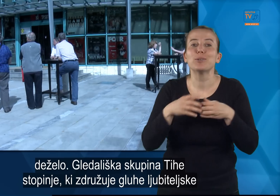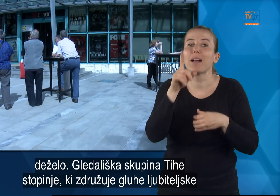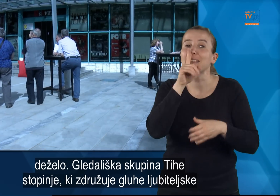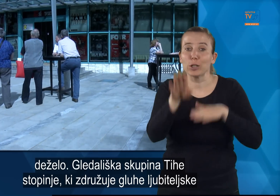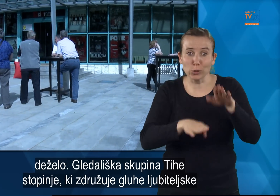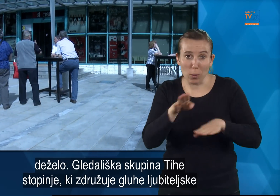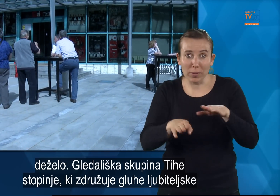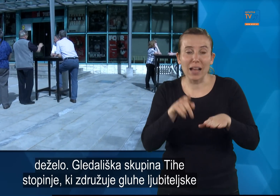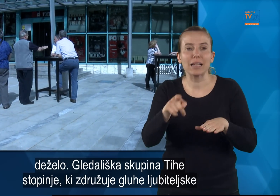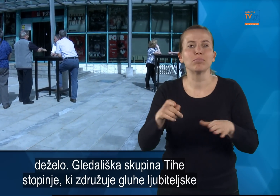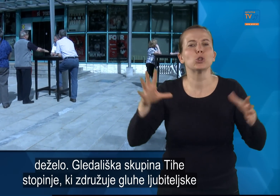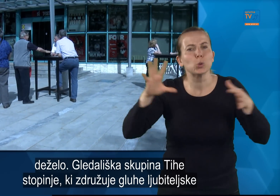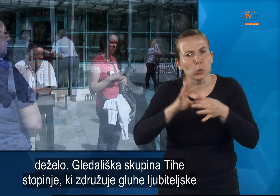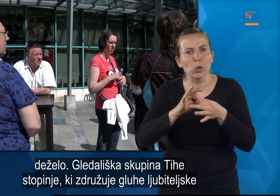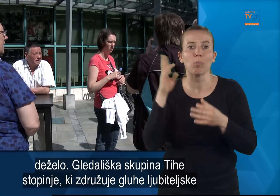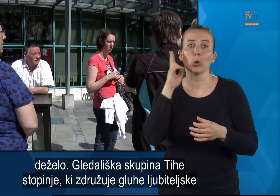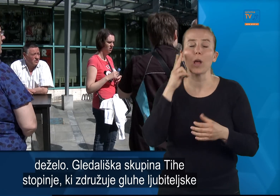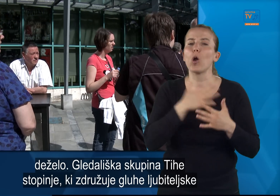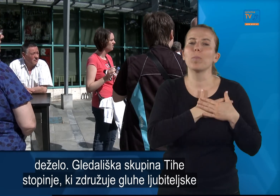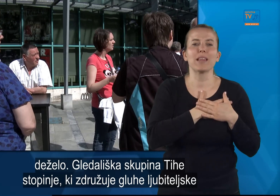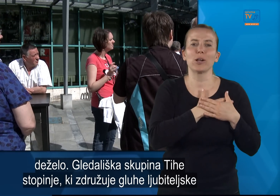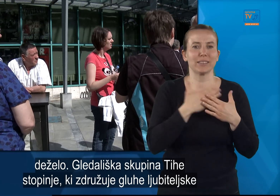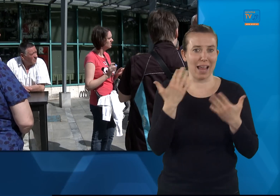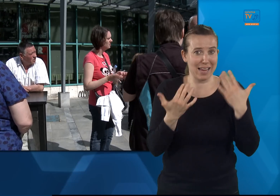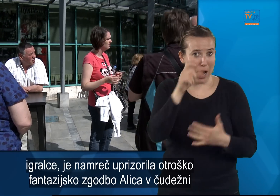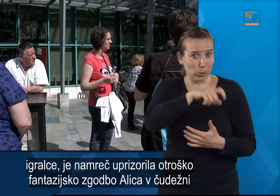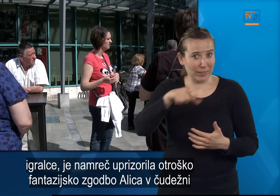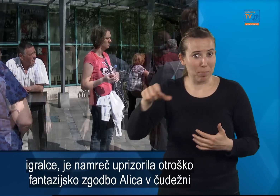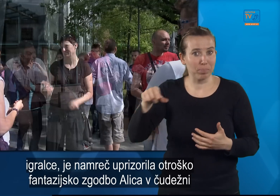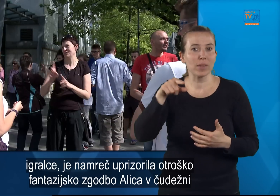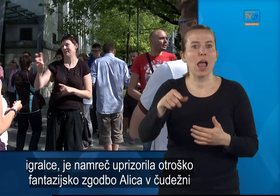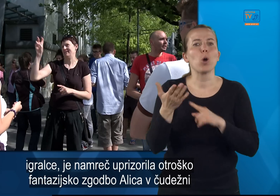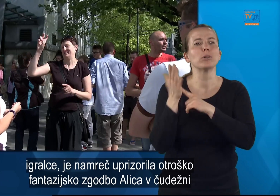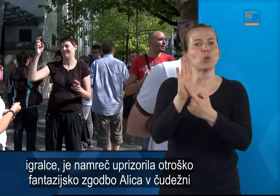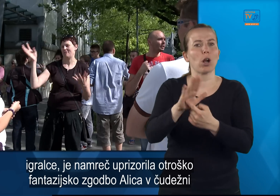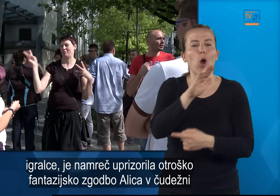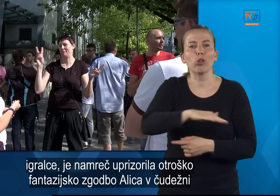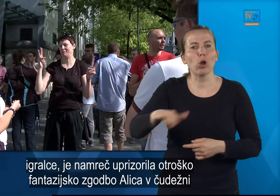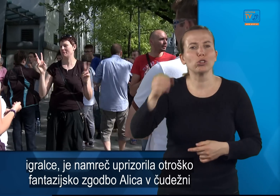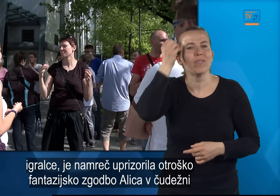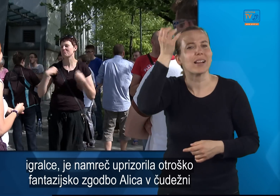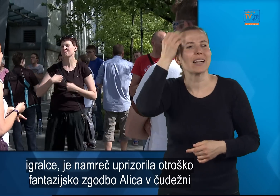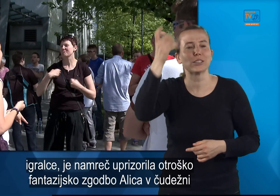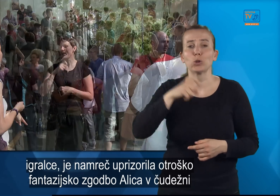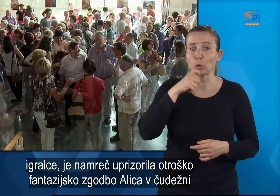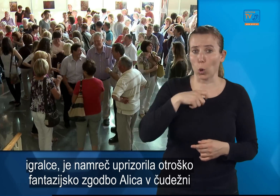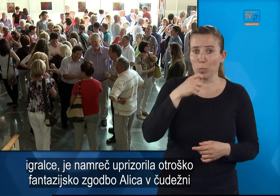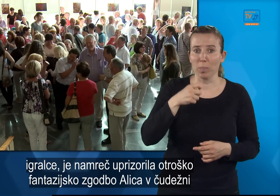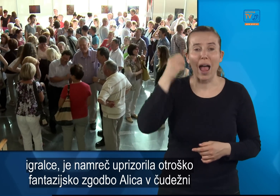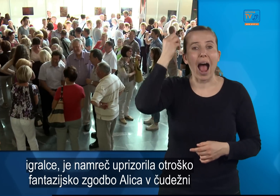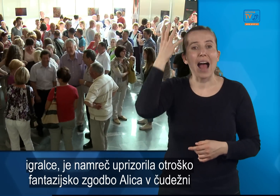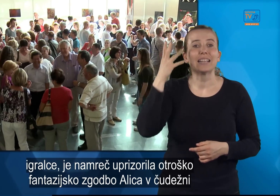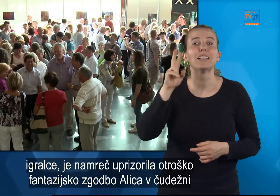Gledališka skupina Tihe stopinje, ki združuje gluhe ljubiteljske igralce, je namreč uprizorila otroško